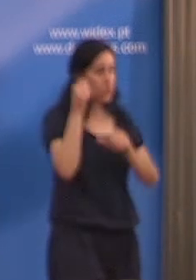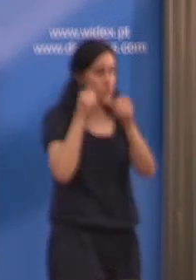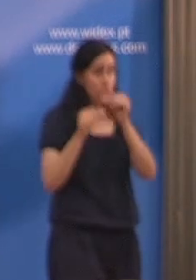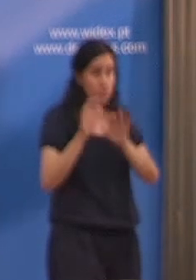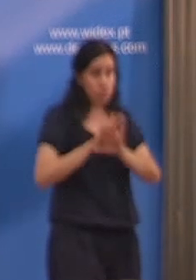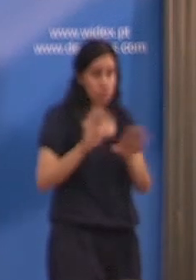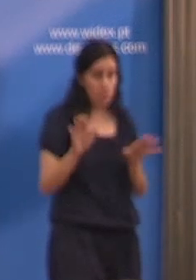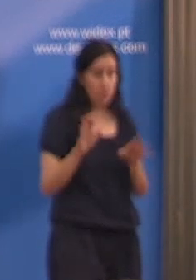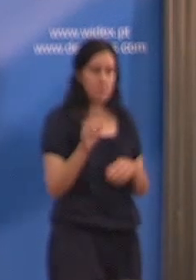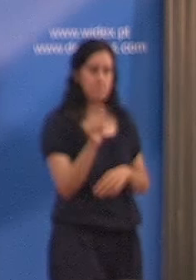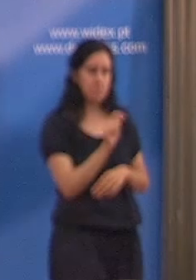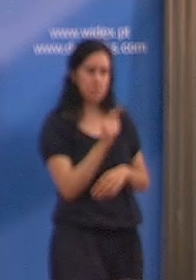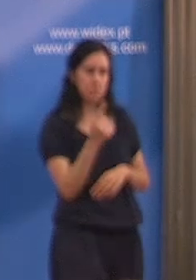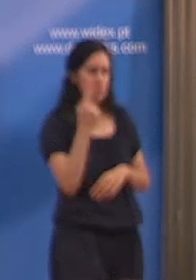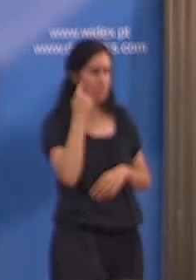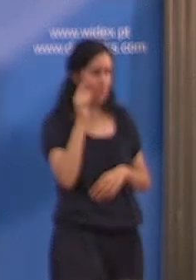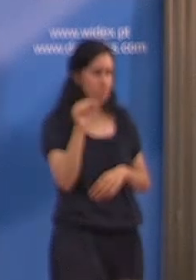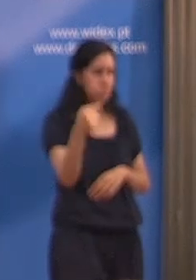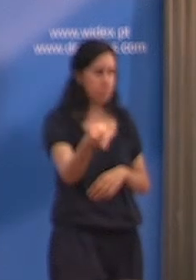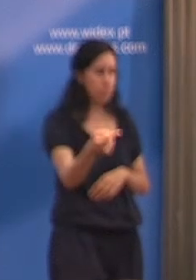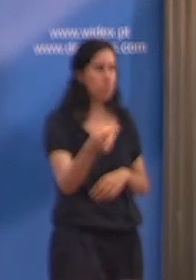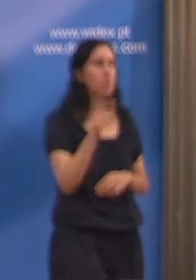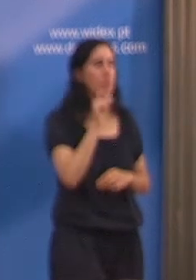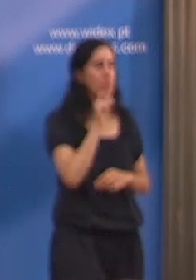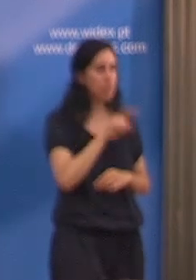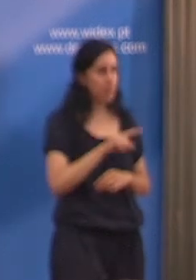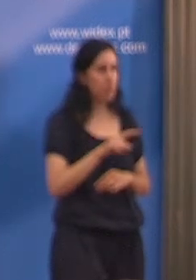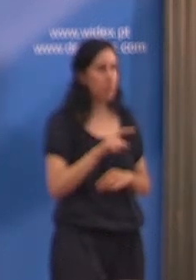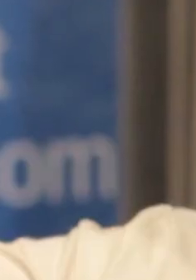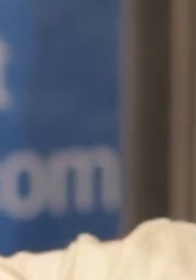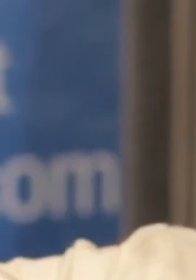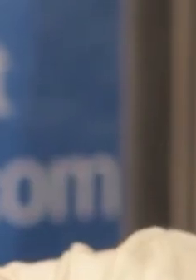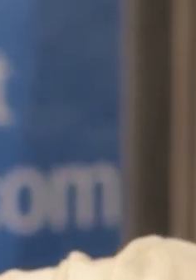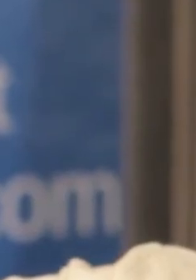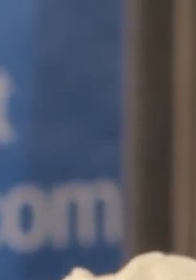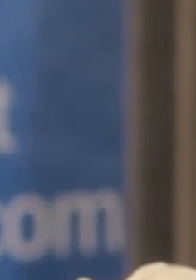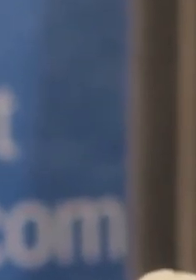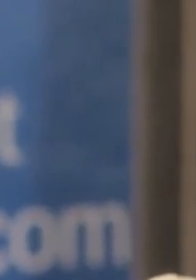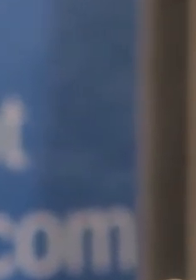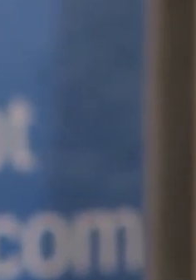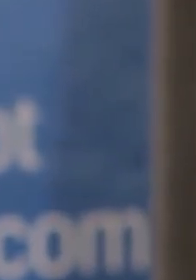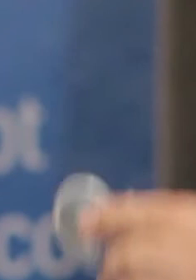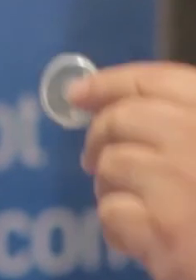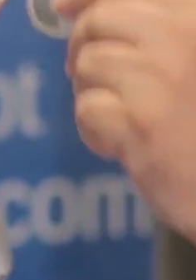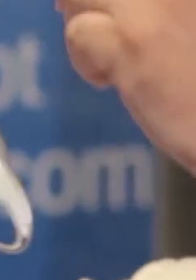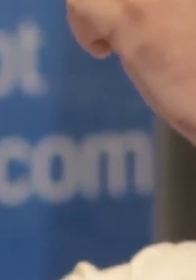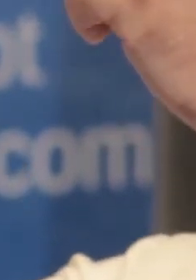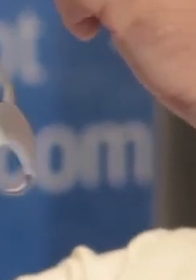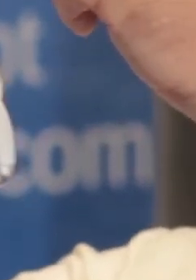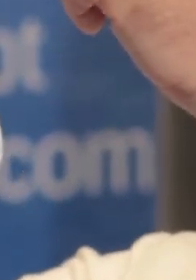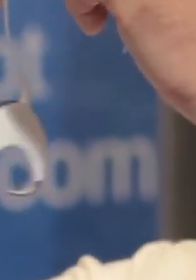feita, passado um mês, já podemos, então, utilizar o processador de voz, que vai,